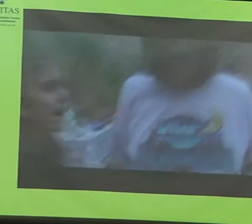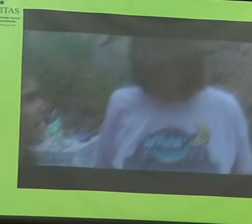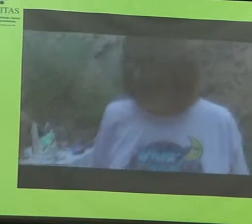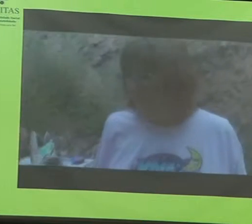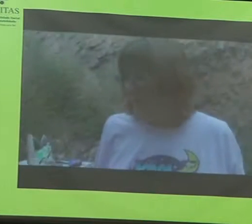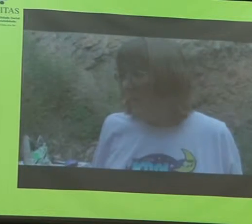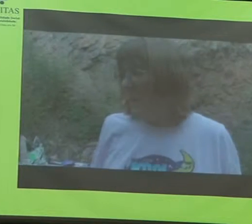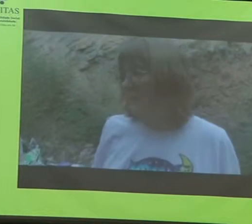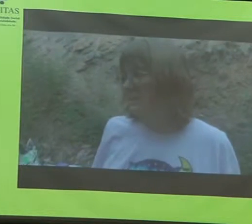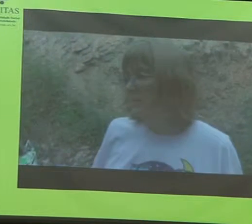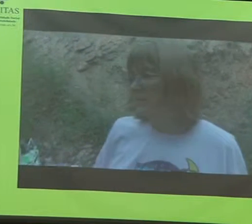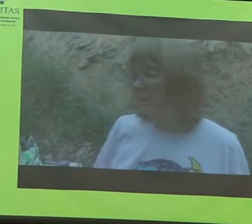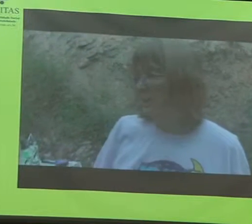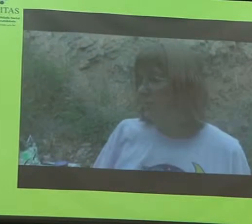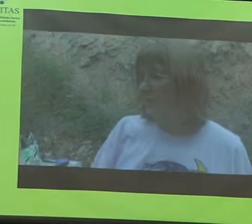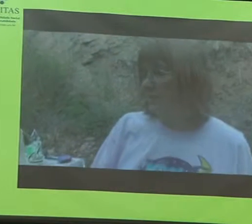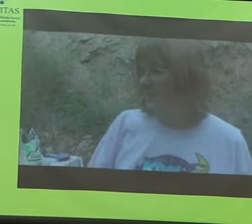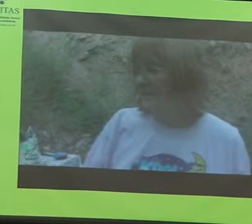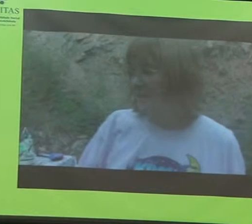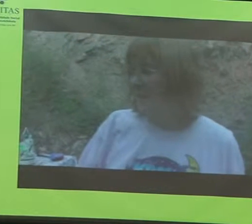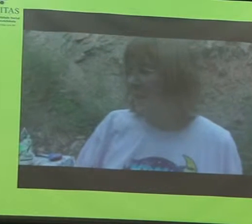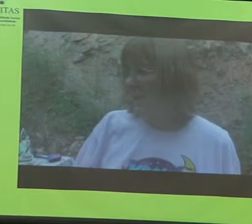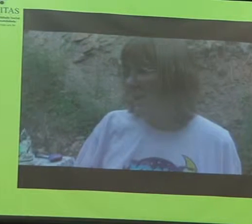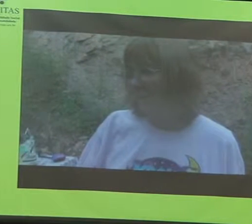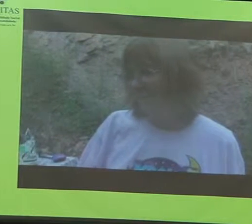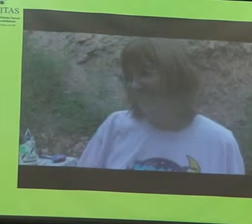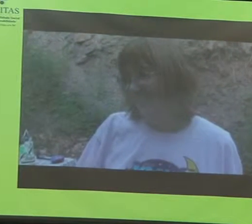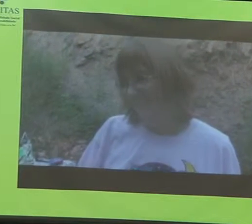E então Donna teve câncer.